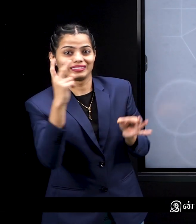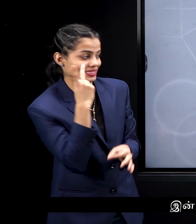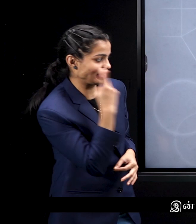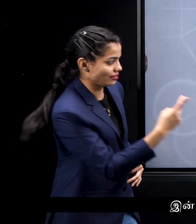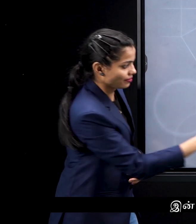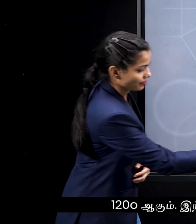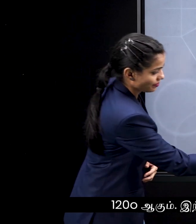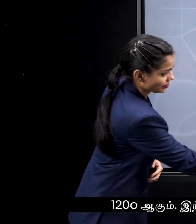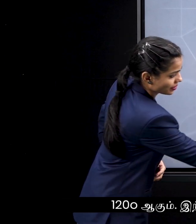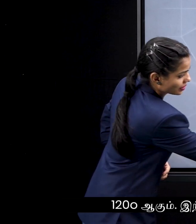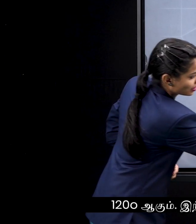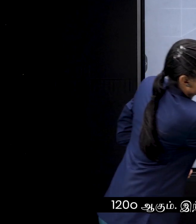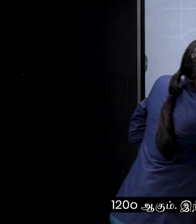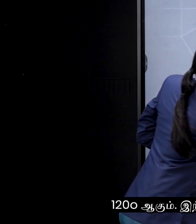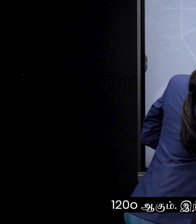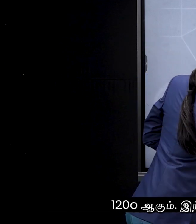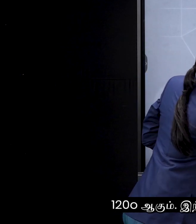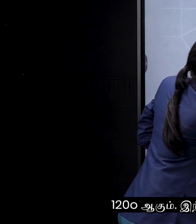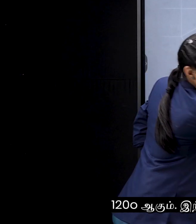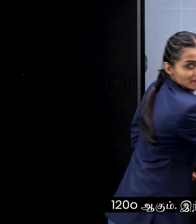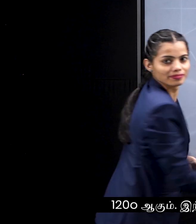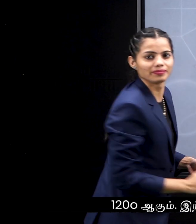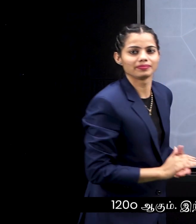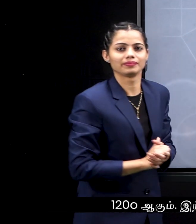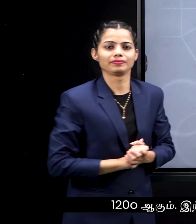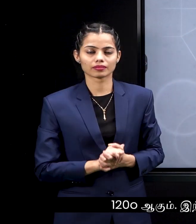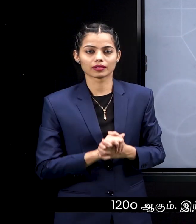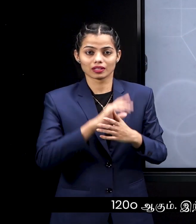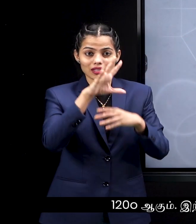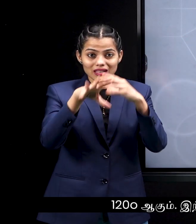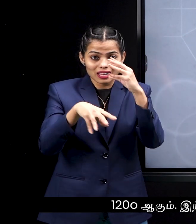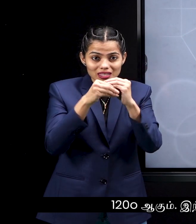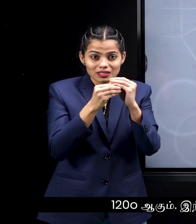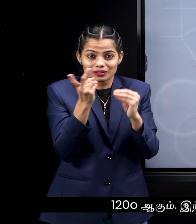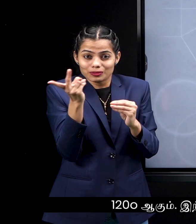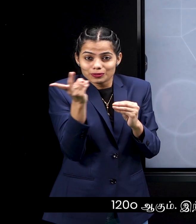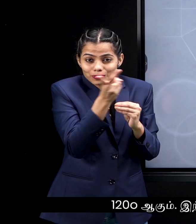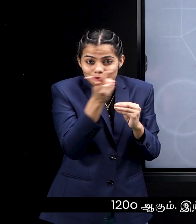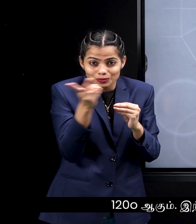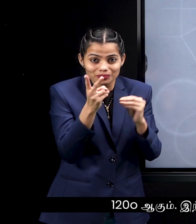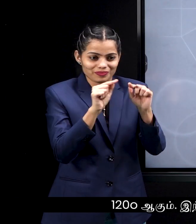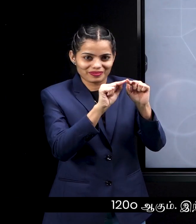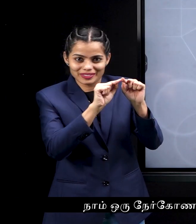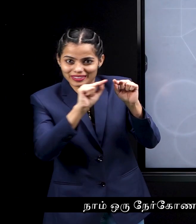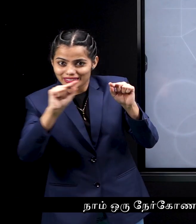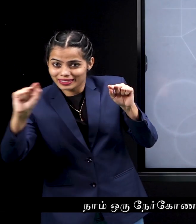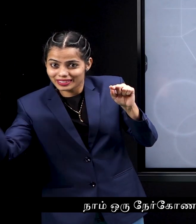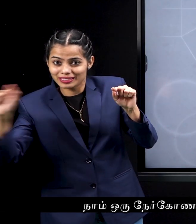அளவுகள் 120 பாகை ஆகும். இந்த இரண்டு கோணங்களையும் சேர்ப்பதன் மூலம் நாம் ஒரு நேர்க்கோணத்தை பெறுகிறோம்.